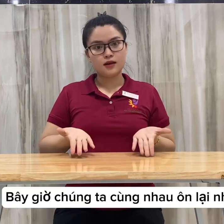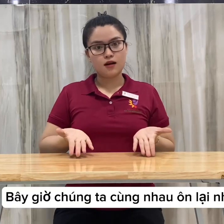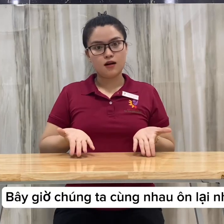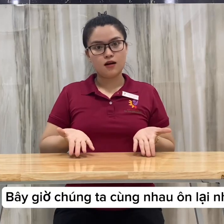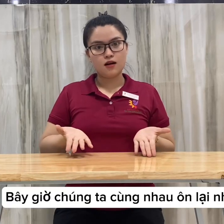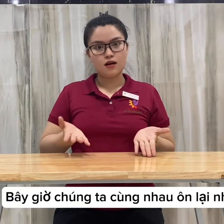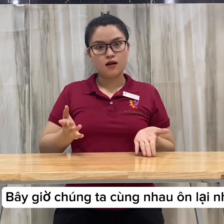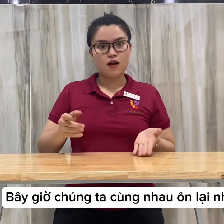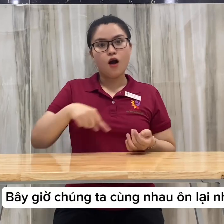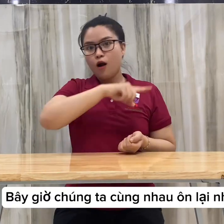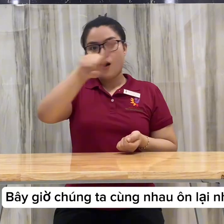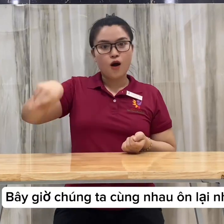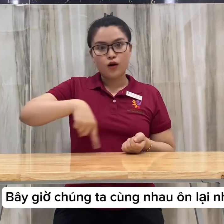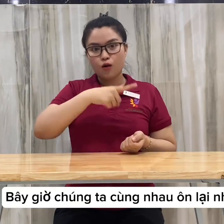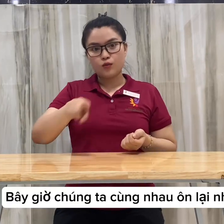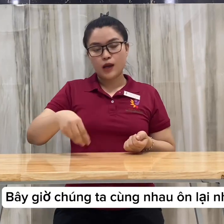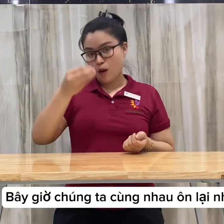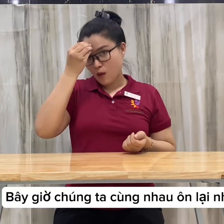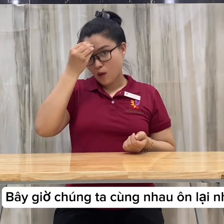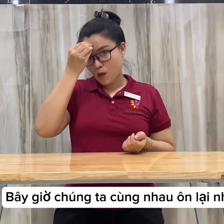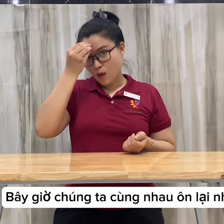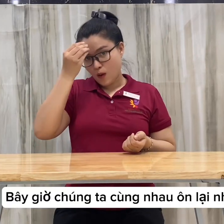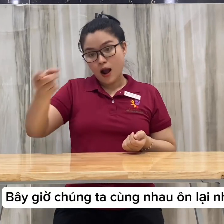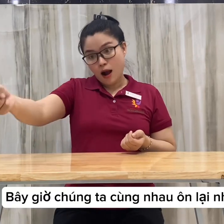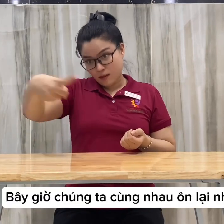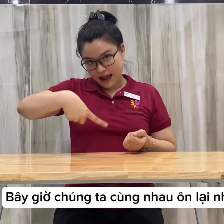Bây giờ chúng ta cùng ôn lại nhé.